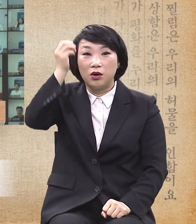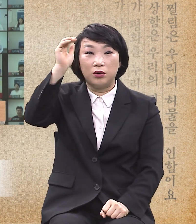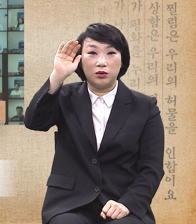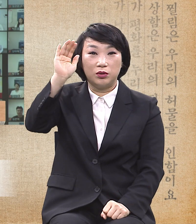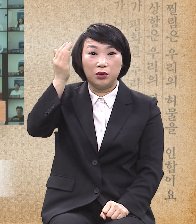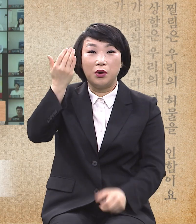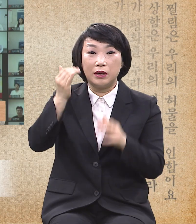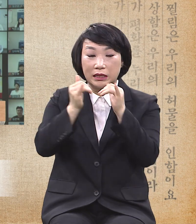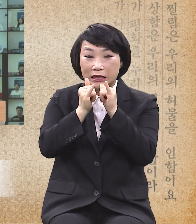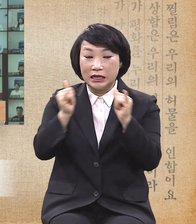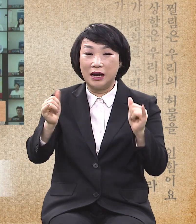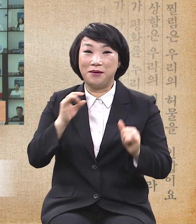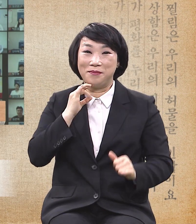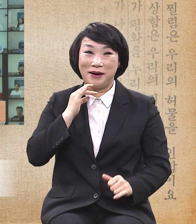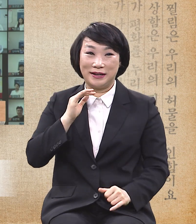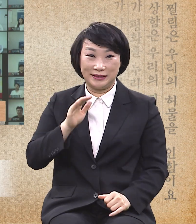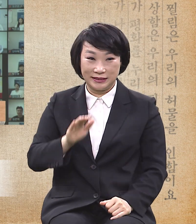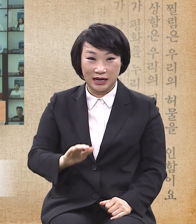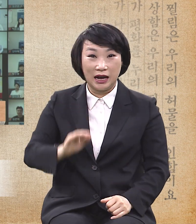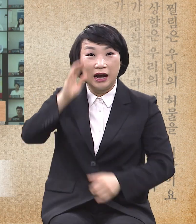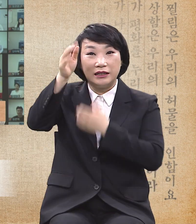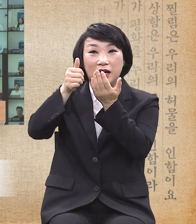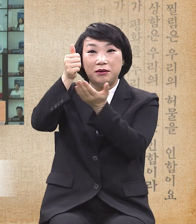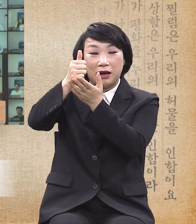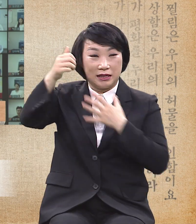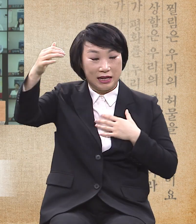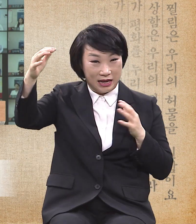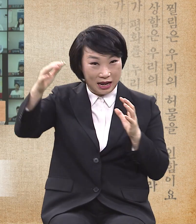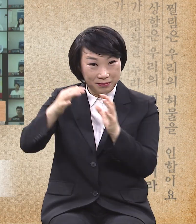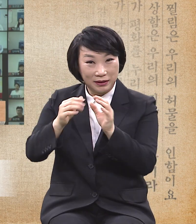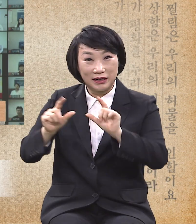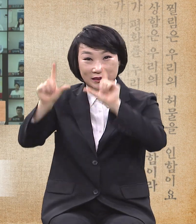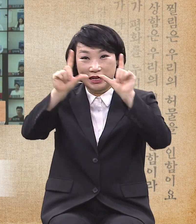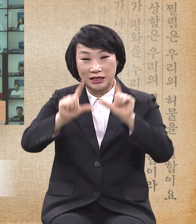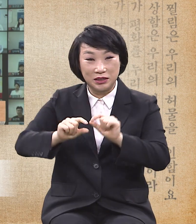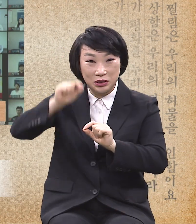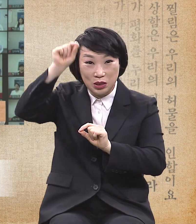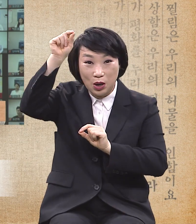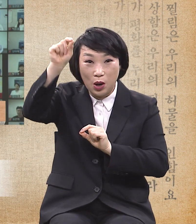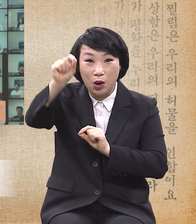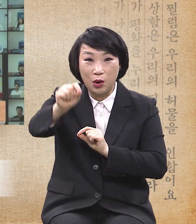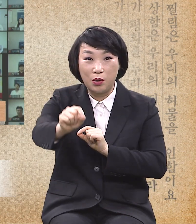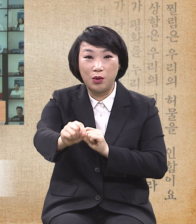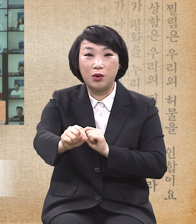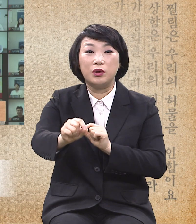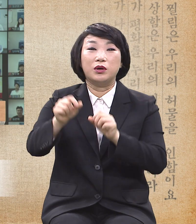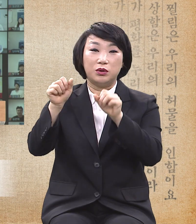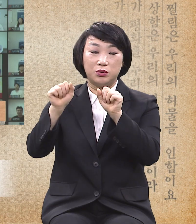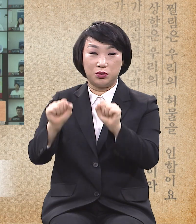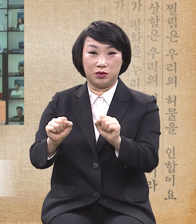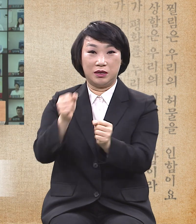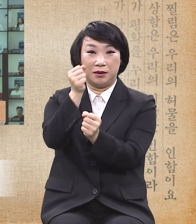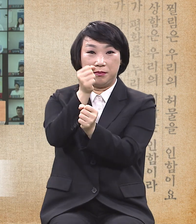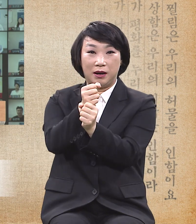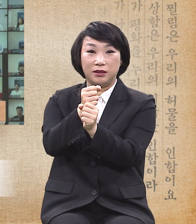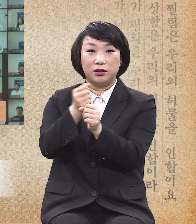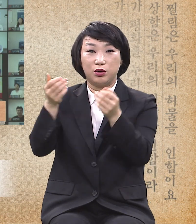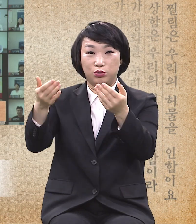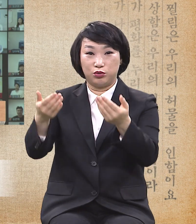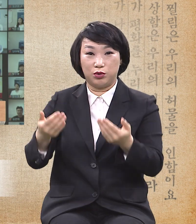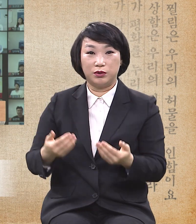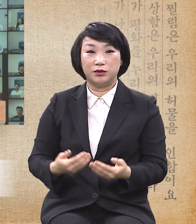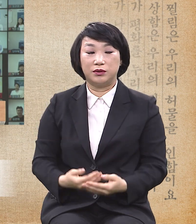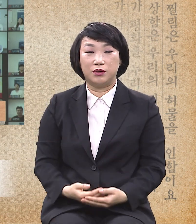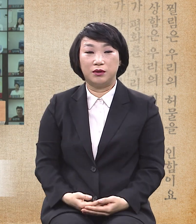한 인간만은 하나님과 같이 영원히 사는 존재로